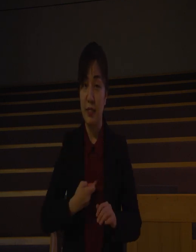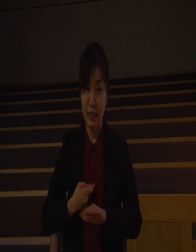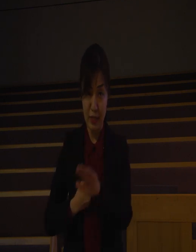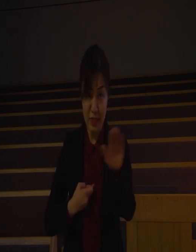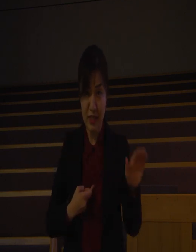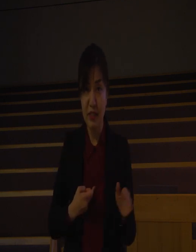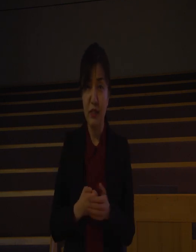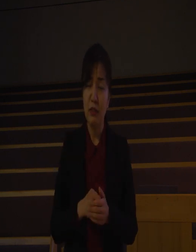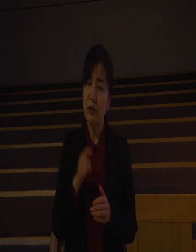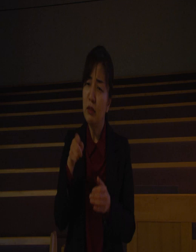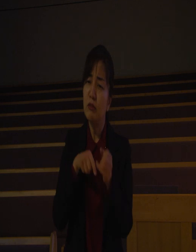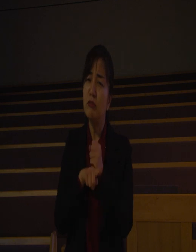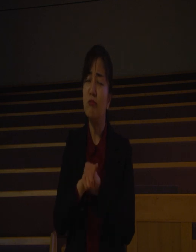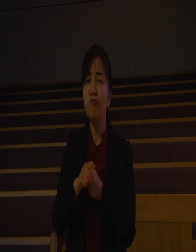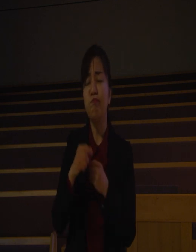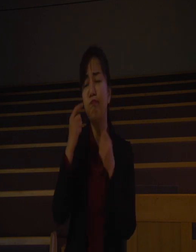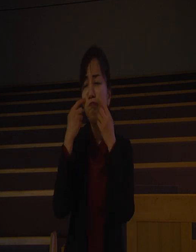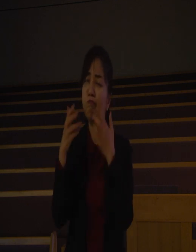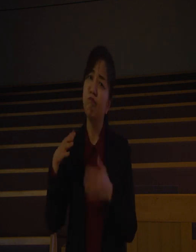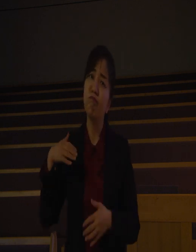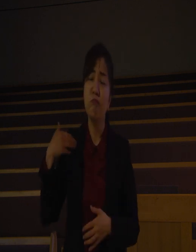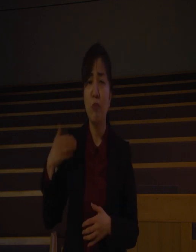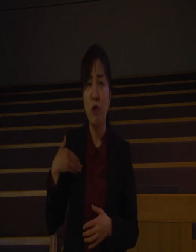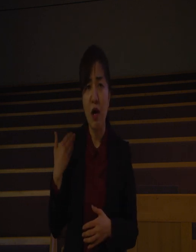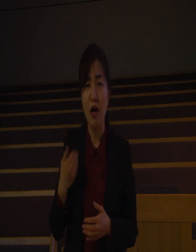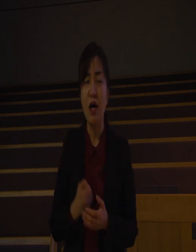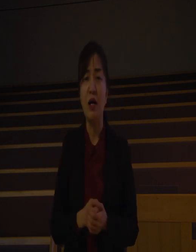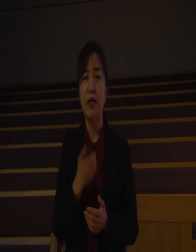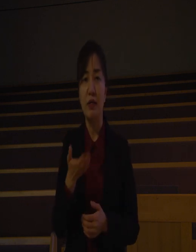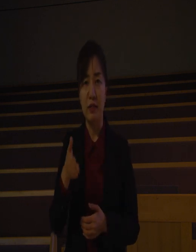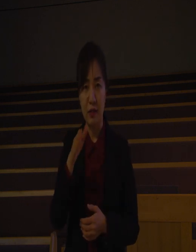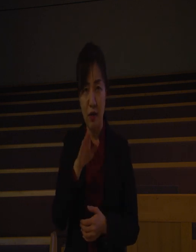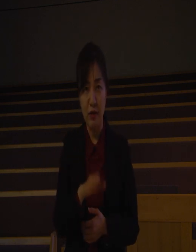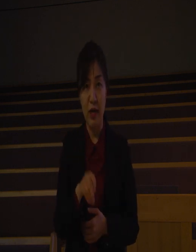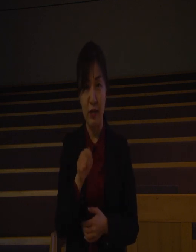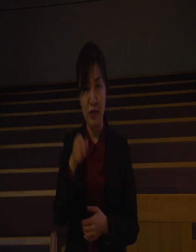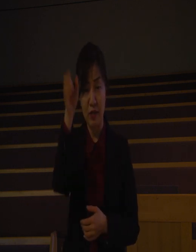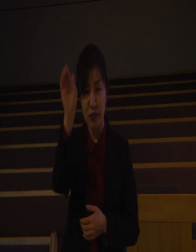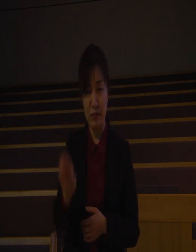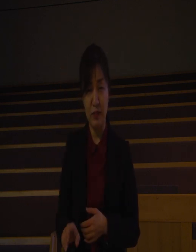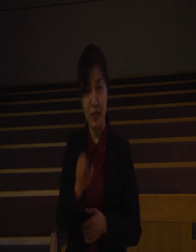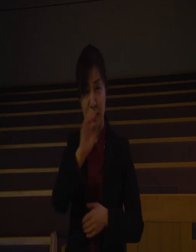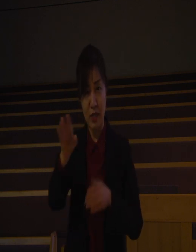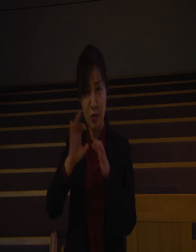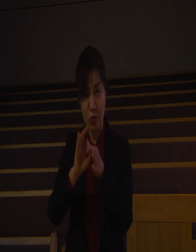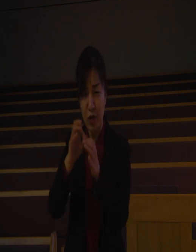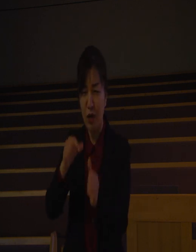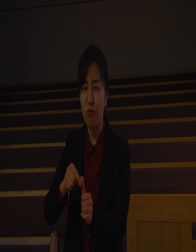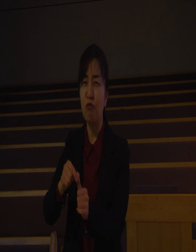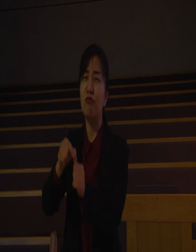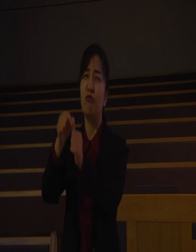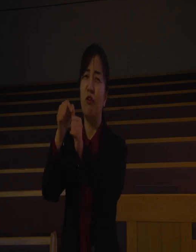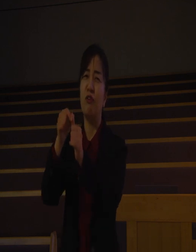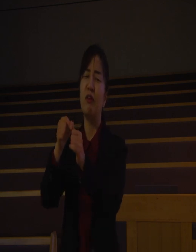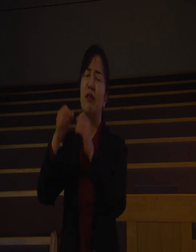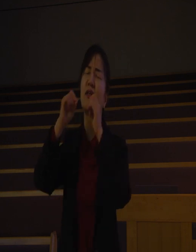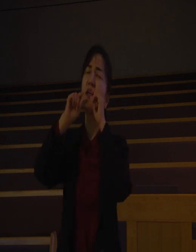제자들이 아직은 그 의미를 정확히 깨닫지 못하지만, 그러나 그것이 바로 십자가를 통한 구원임을